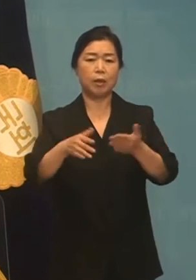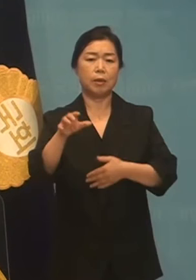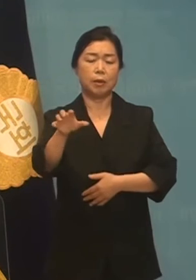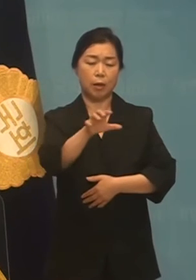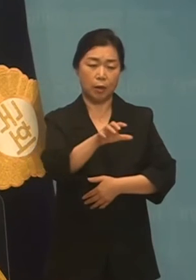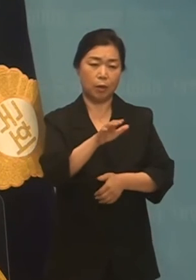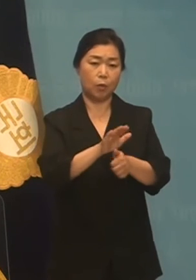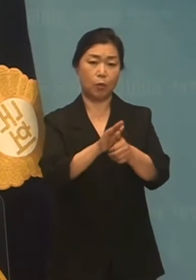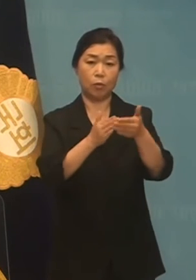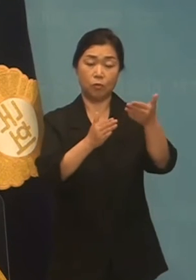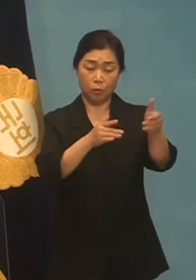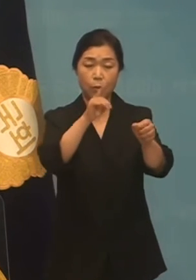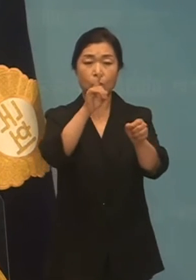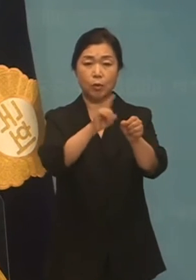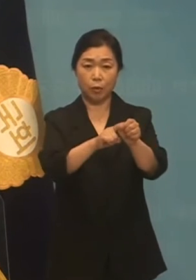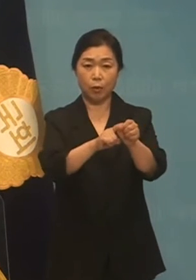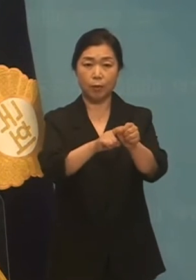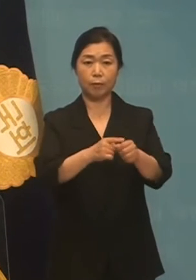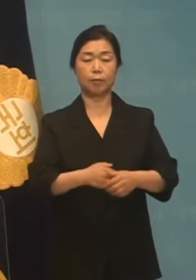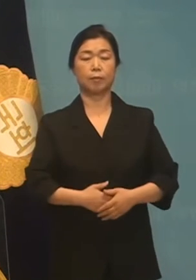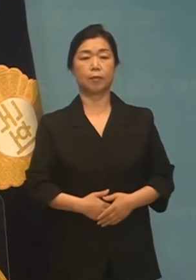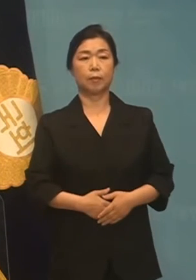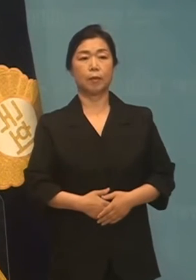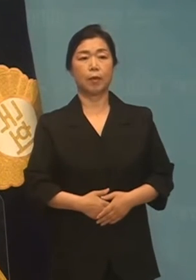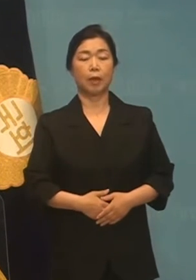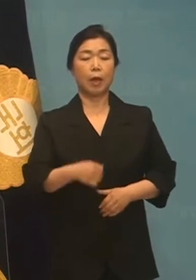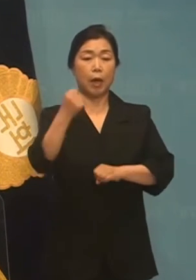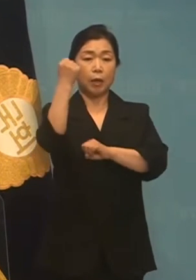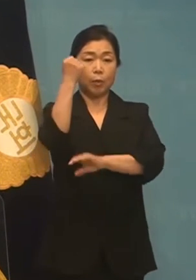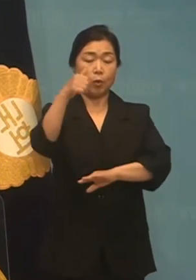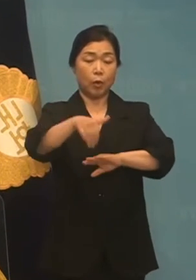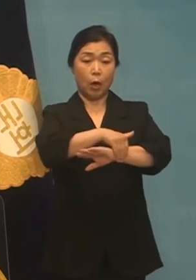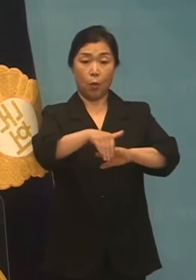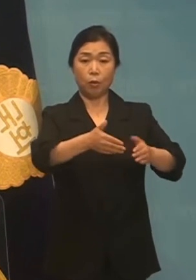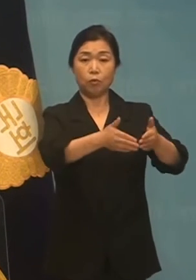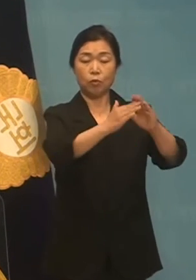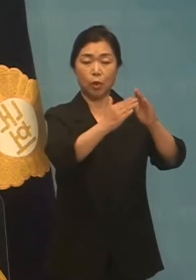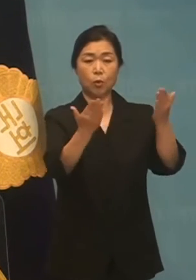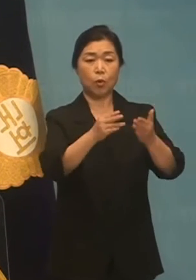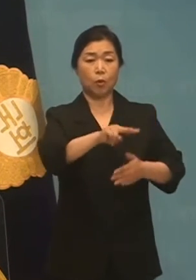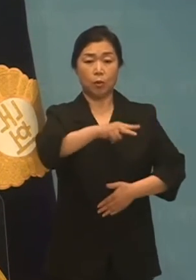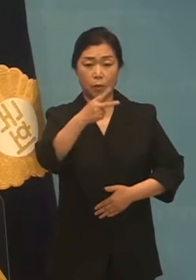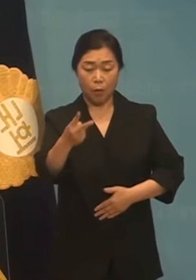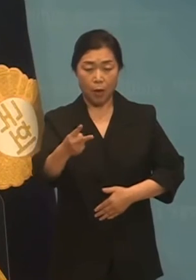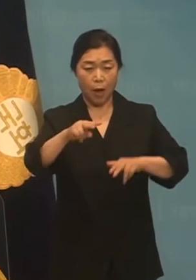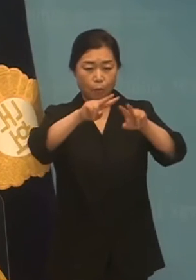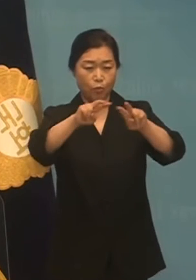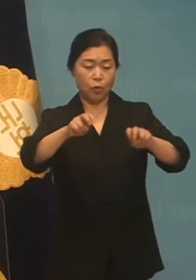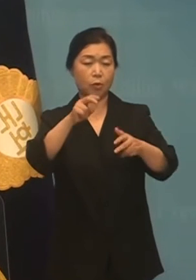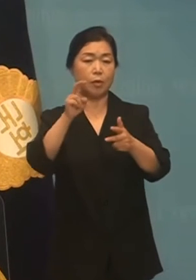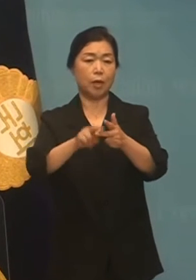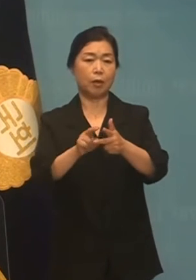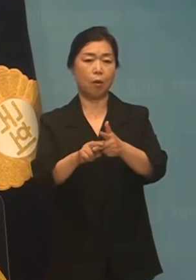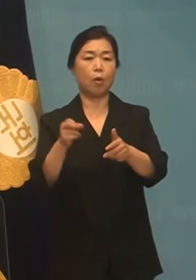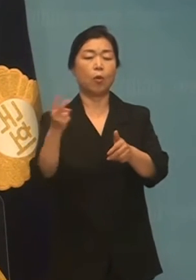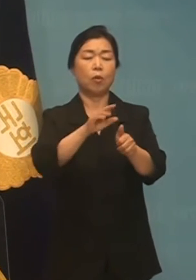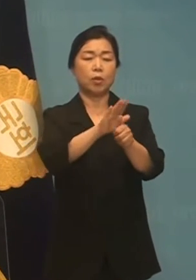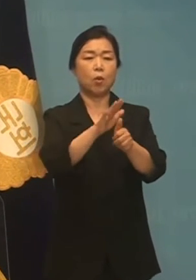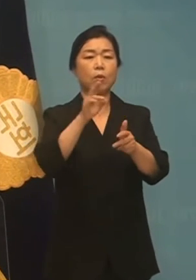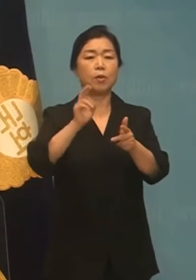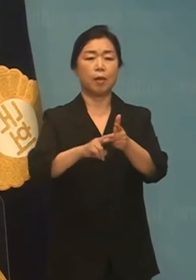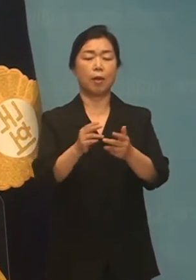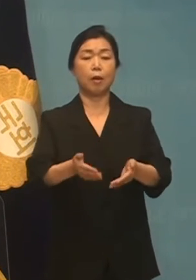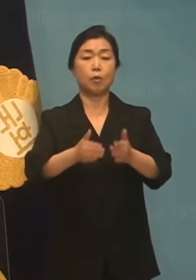지원 목적을 하고 있으며 기본 계획 수립, 노동 전환 분석센터 및 노동 전환 지원센터